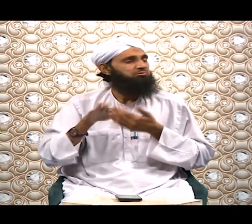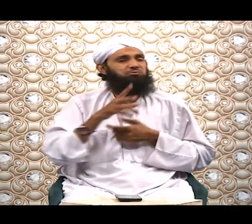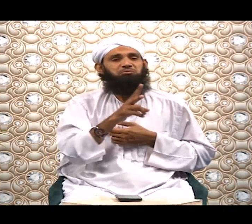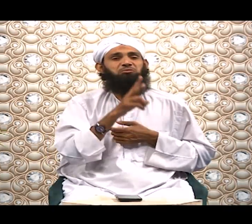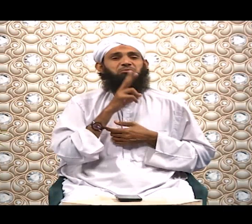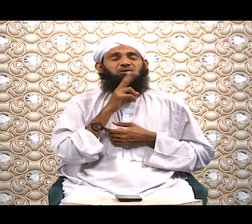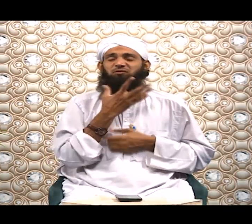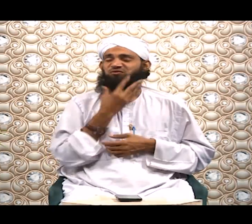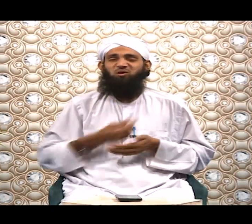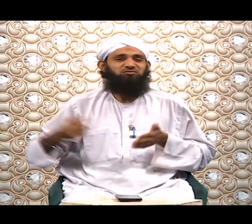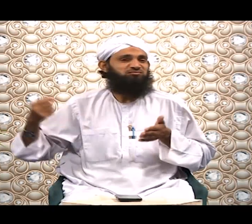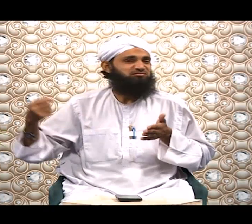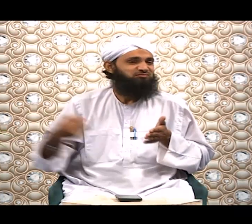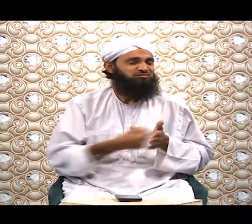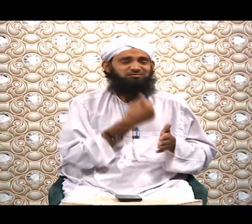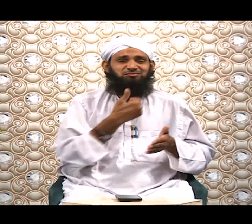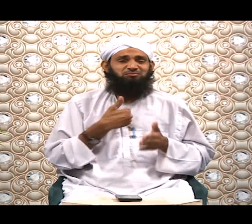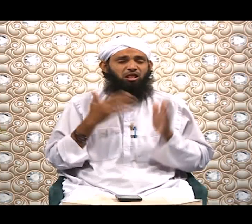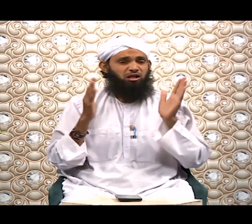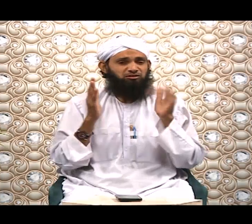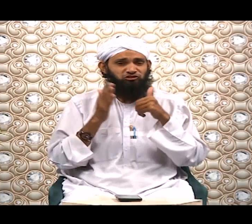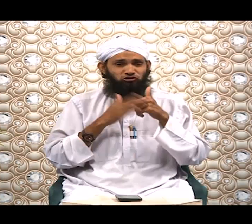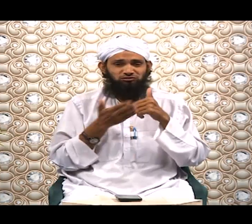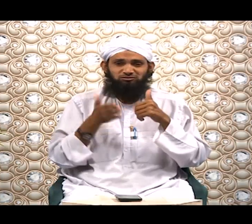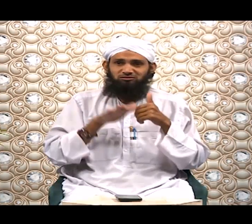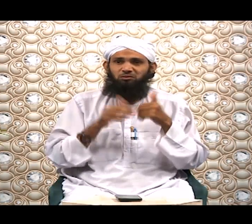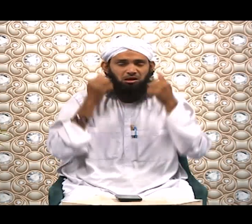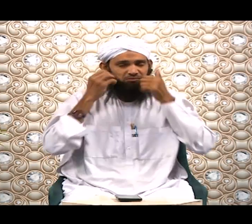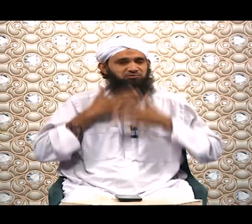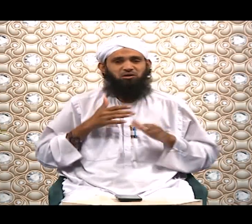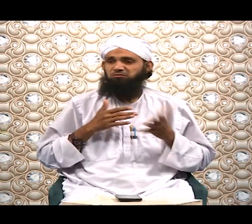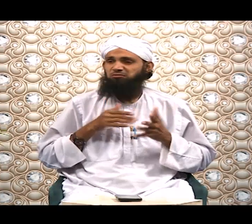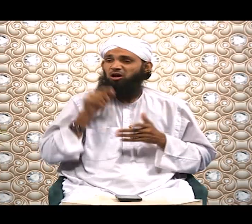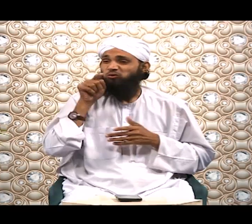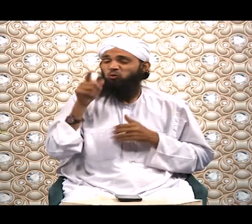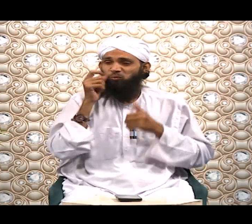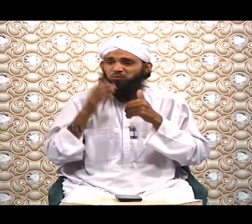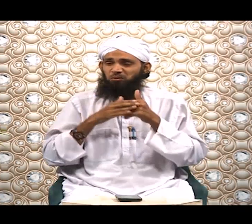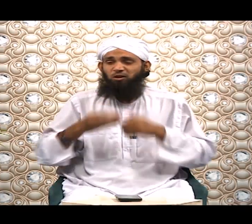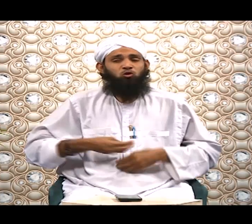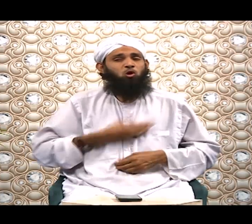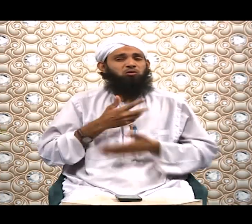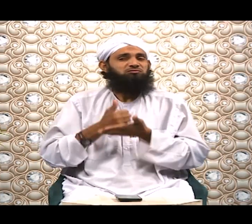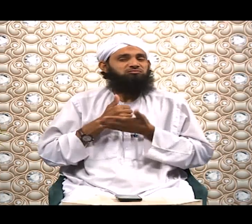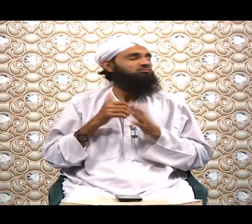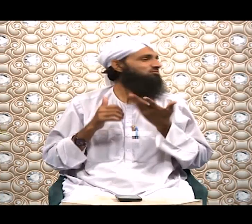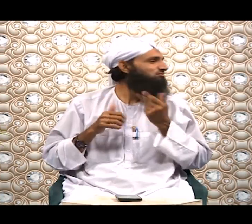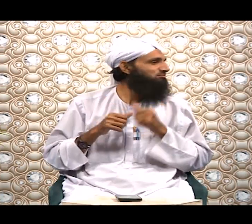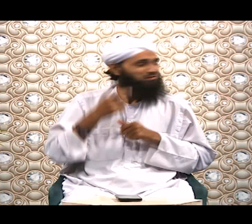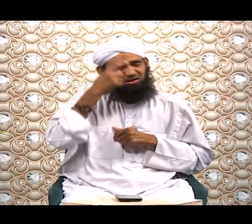ہے کہ ہائے، مجھے اس گھر میں کبھی سکھ نصیب نہیں ہوا، تم نے میری کبھی کوئی خواہش پوری ہی نہیں کی، میری تو قسمت ہی پھوٹی ہے